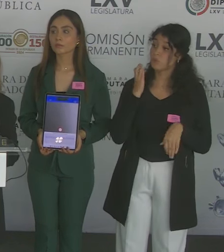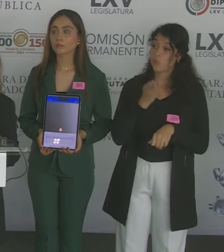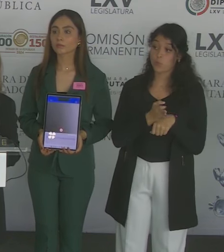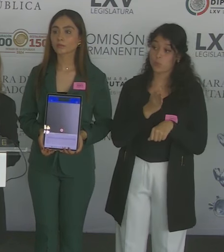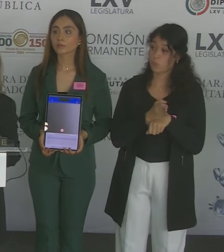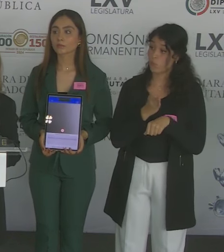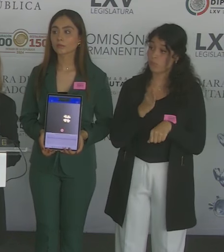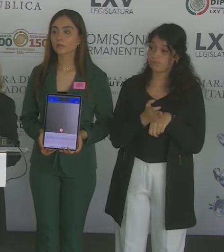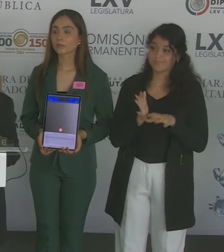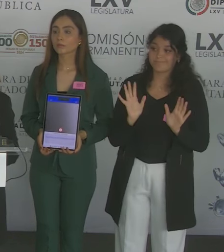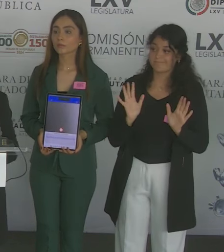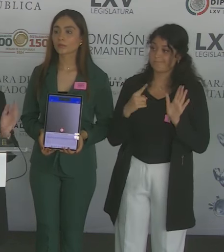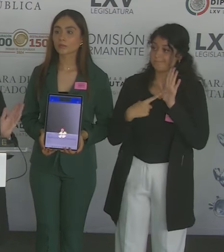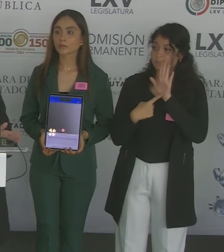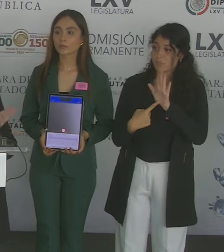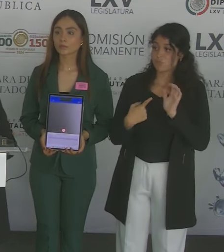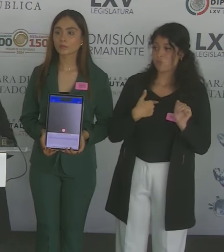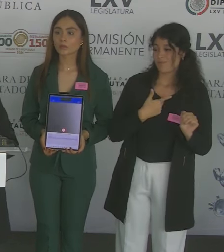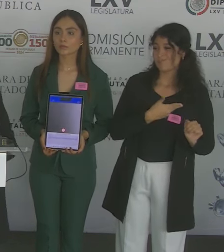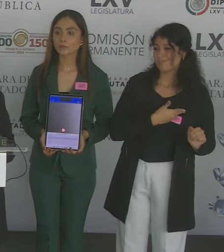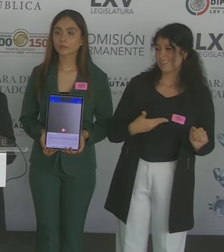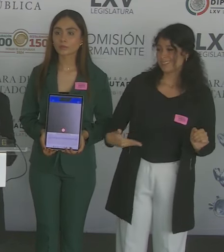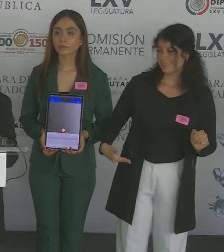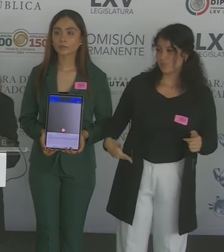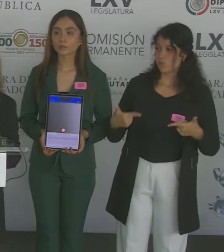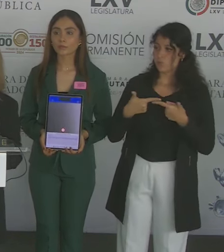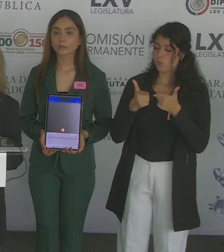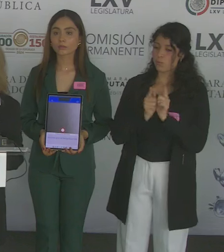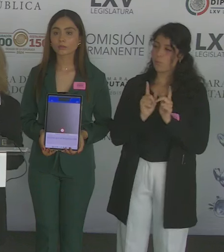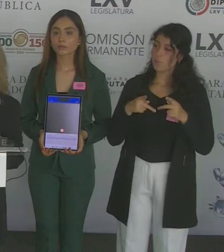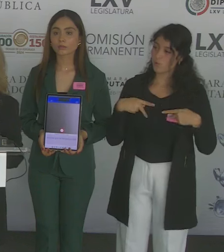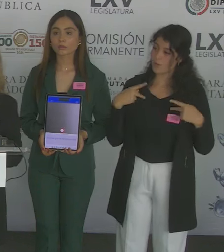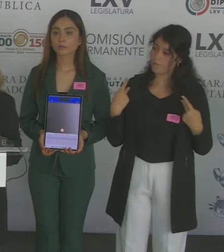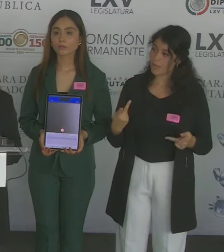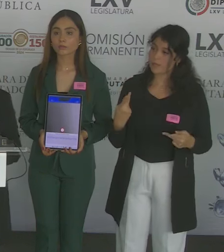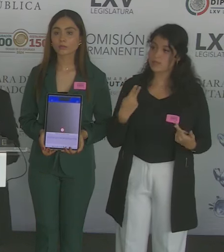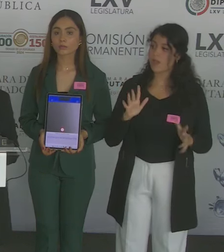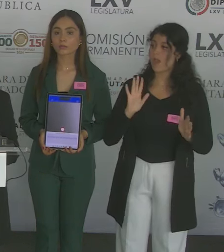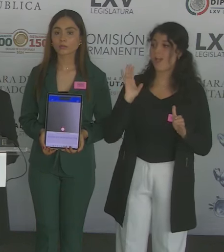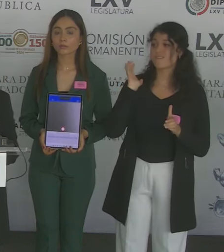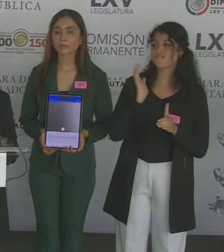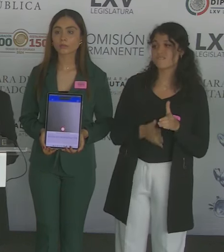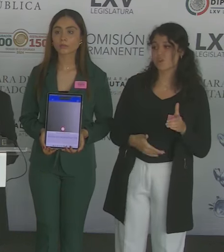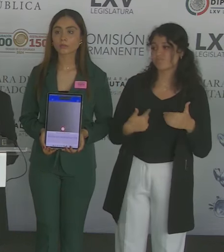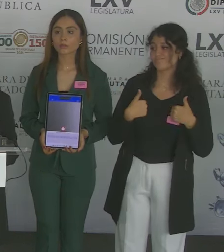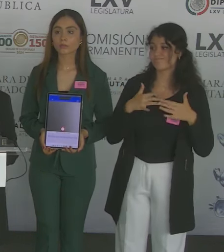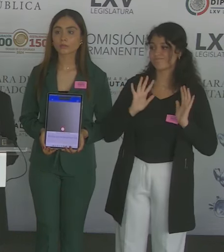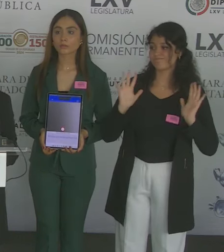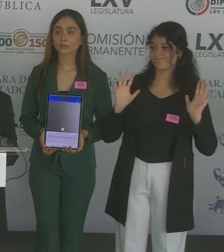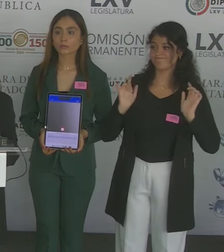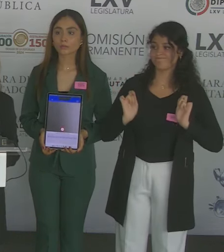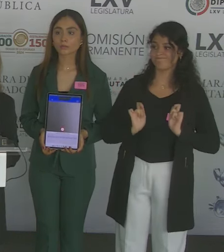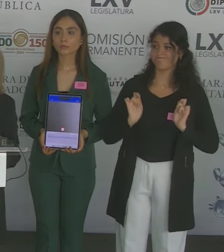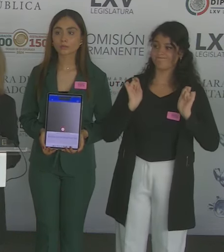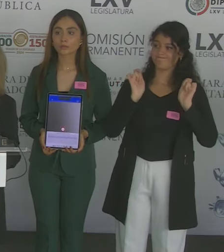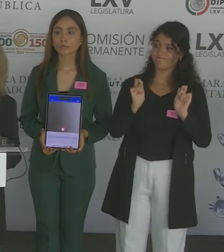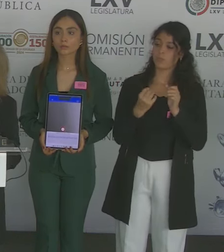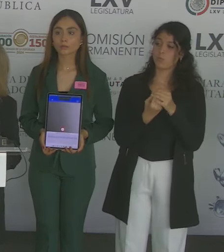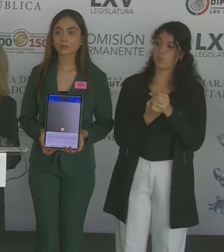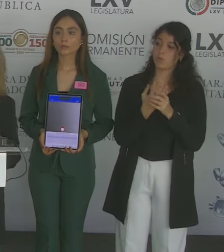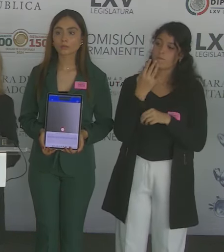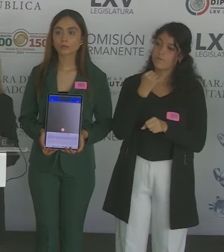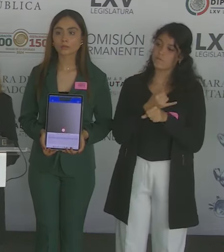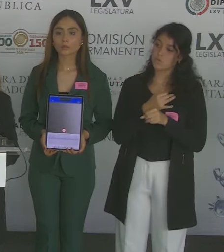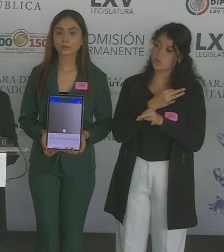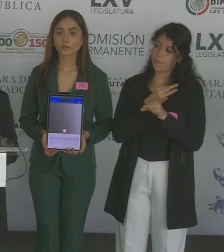comisión de atención a grupos vulnerables estoy cerrando Ya mi periodo acabo de entregar los últimos pues quiero